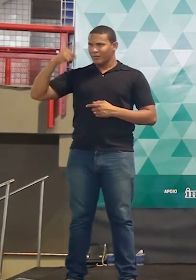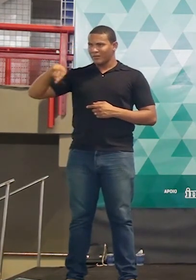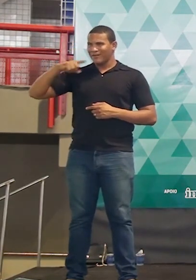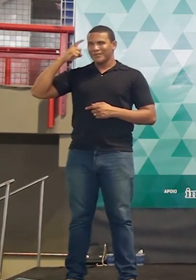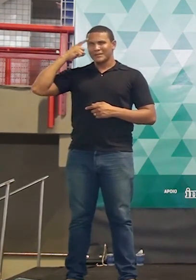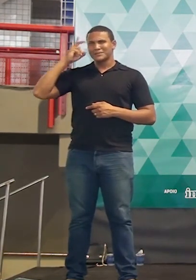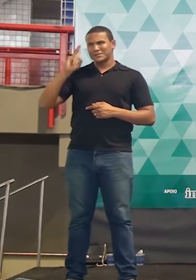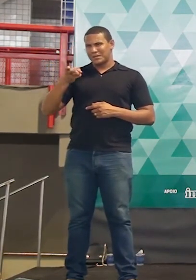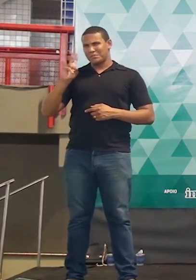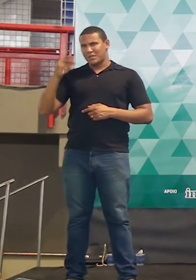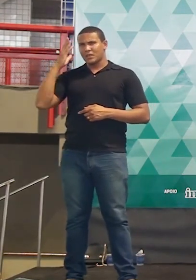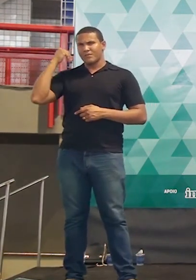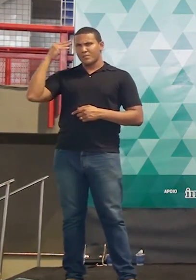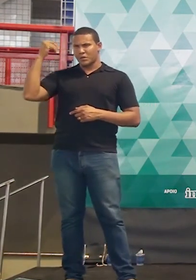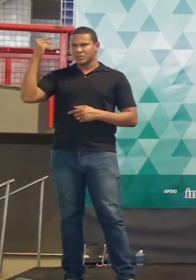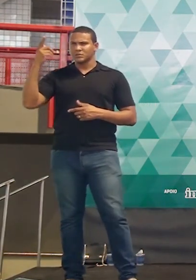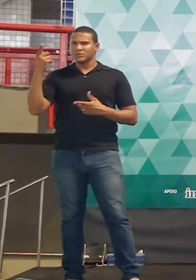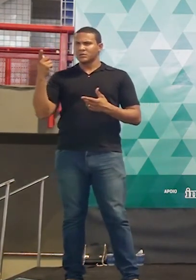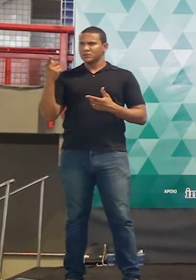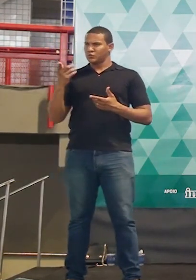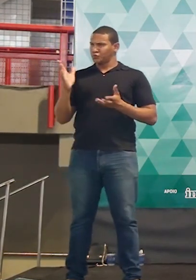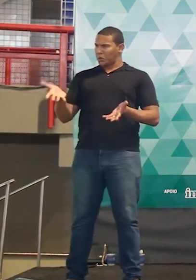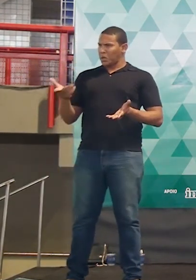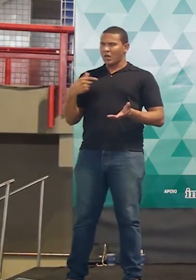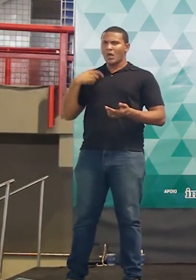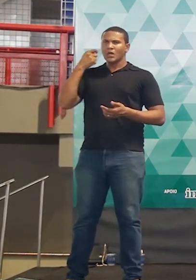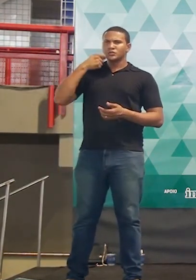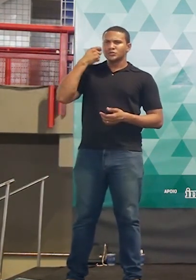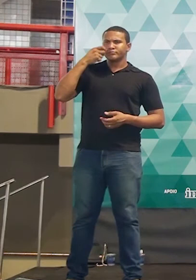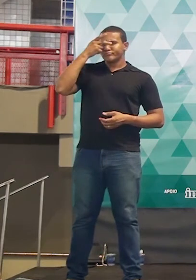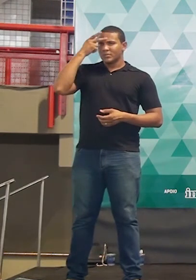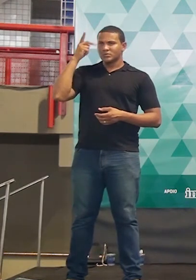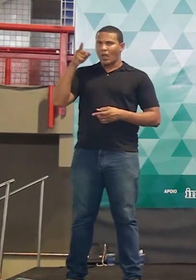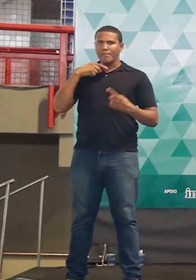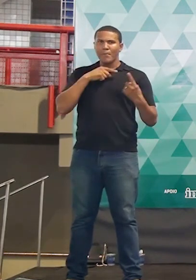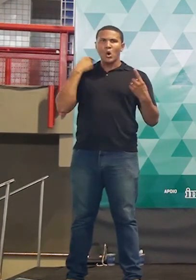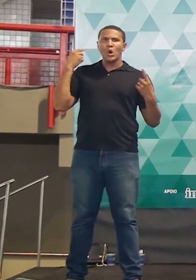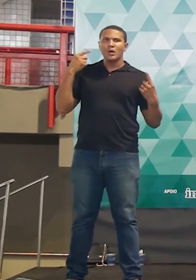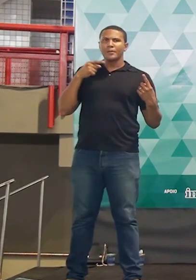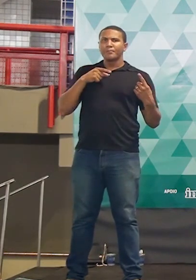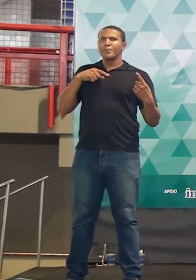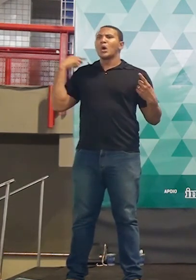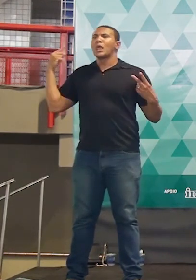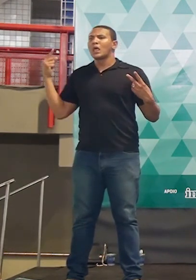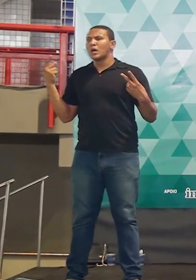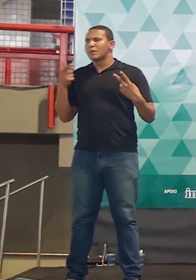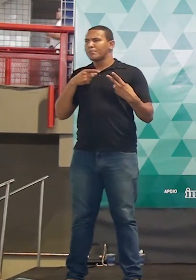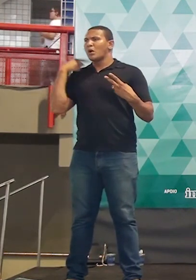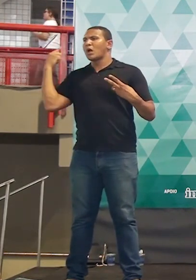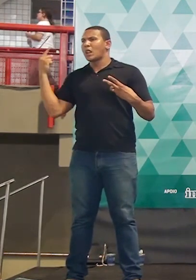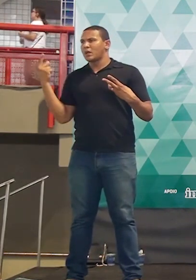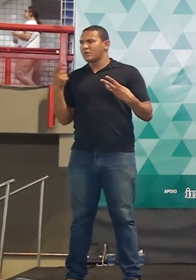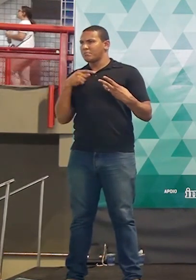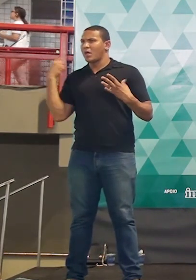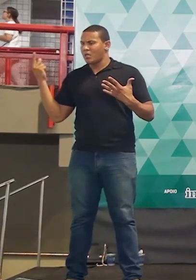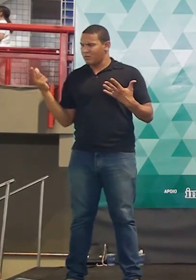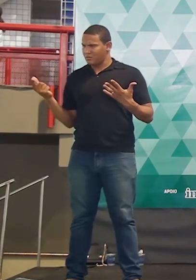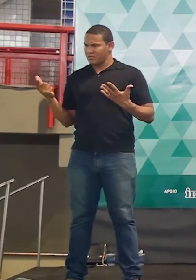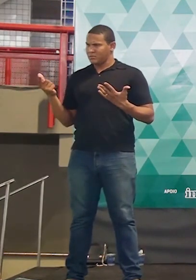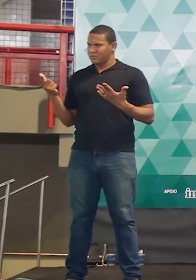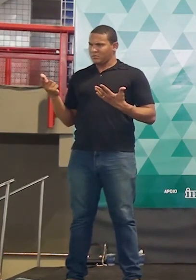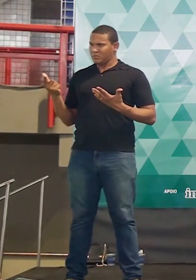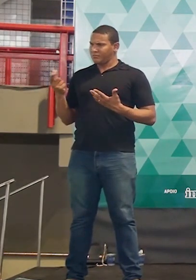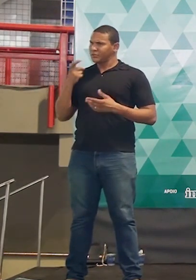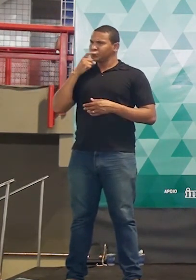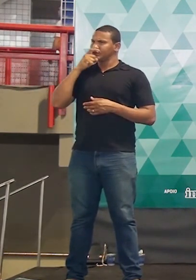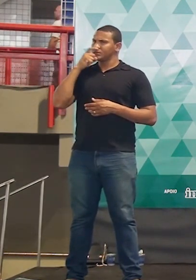são colocadas, quantos artistas as pessoas noticiam que morreram sem ser verdade? Quantas informações,